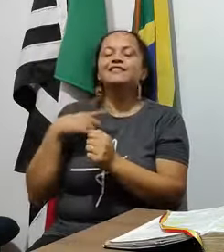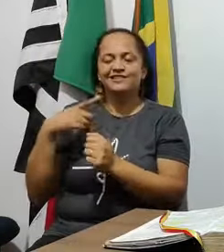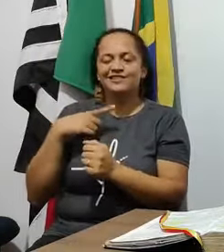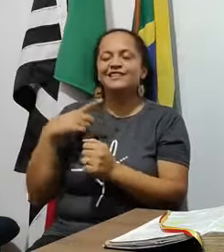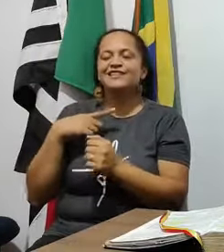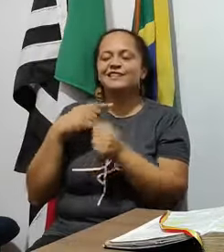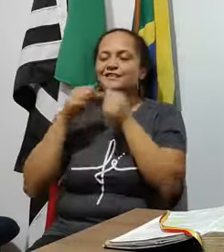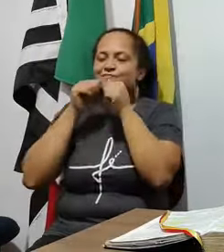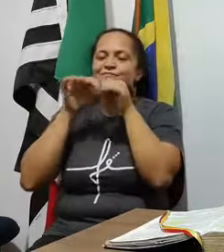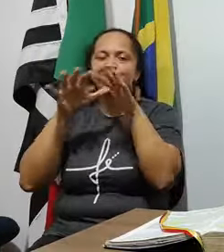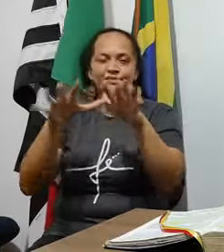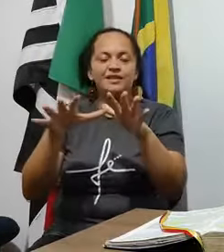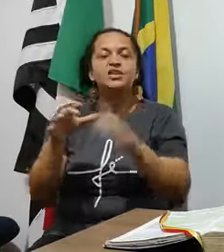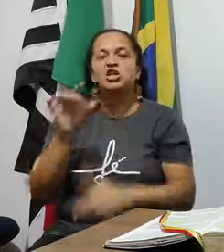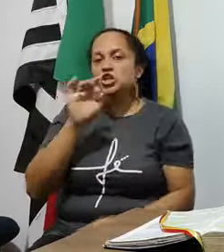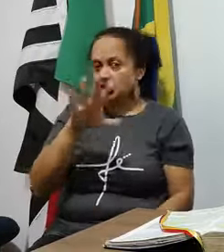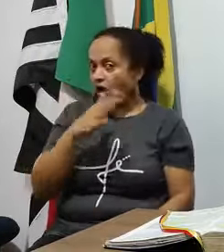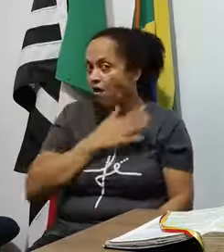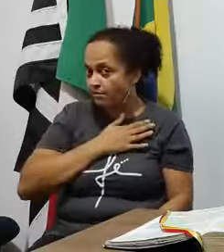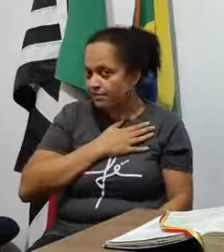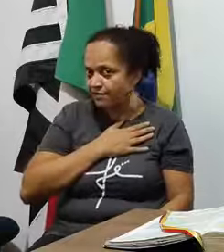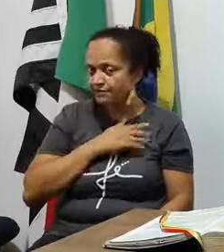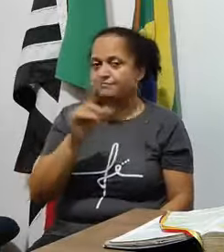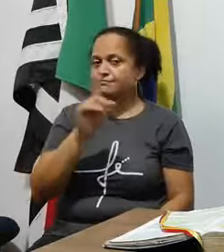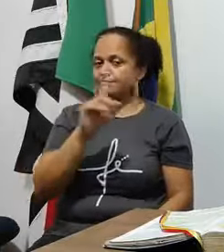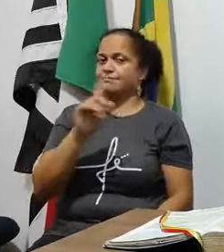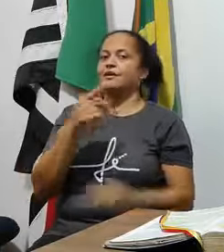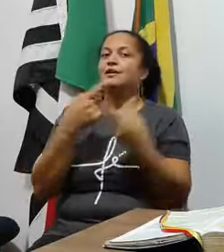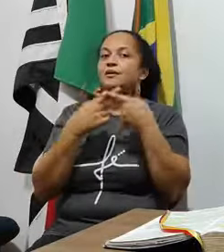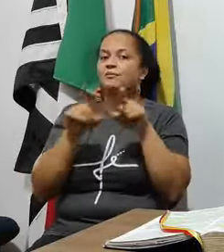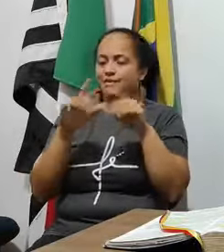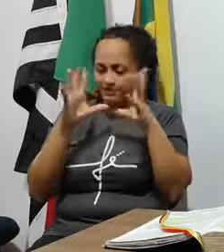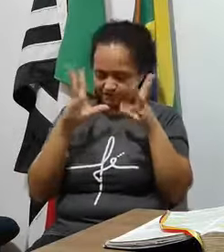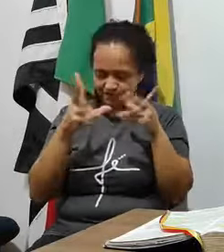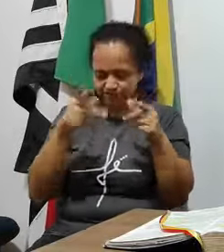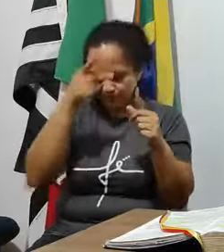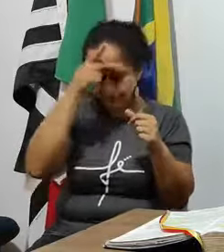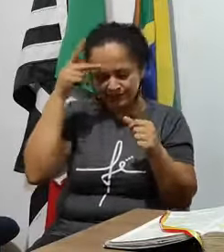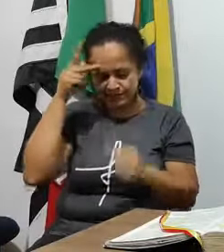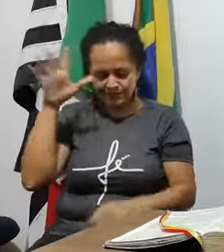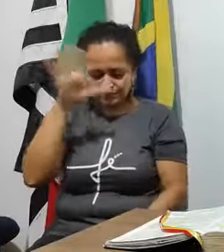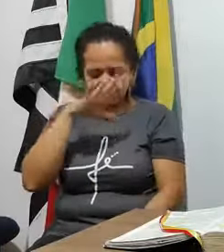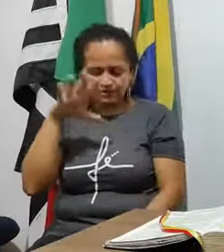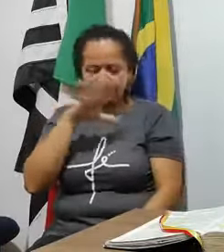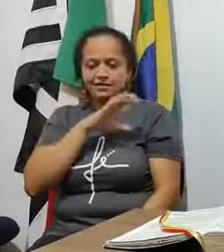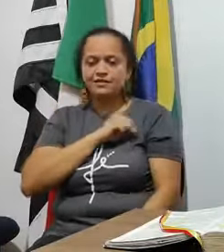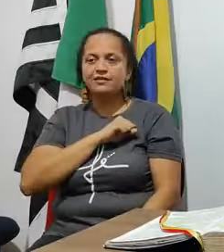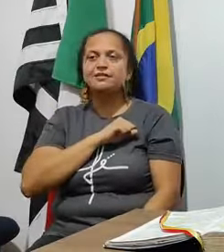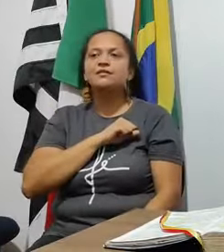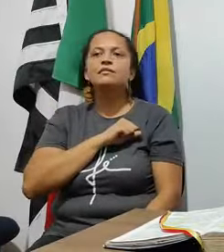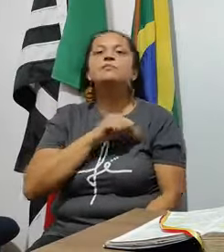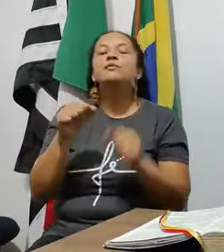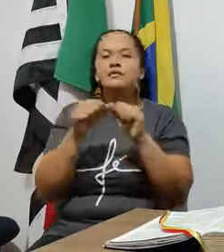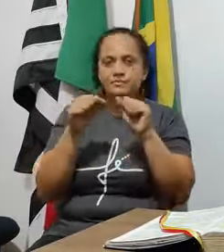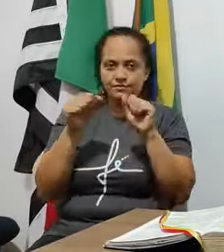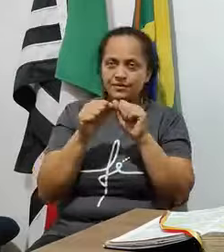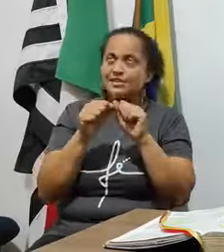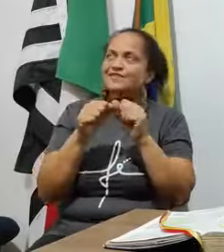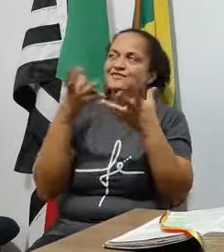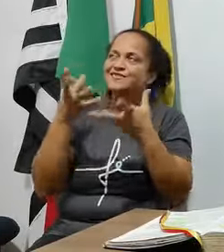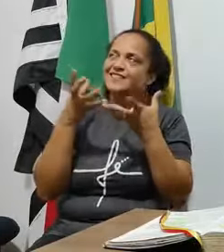Glória a Deus, não somente a mim, mas a todos os que amam a Ele e cumprem o seu propósito. Isso é